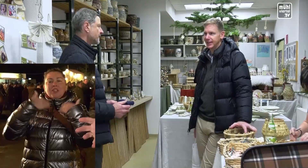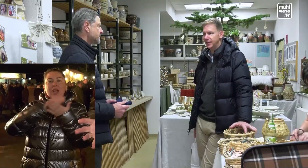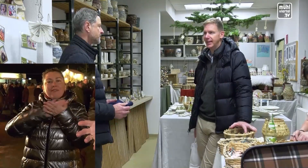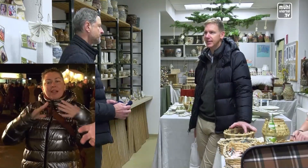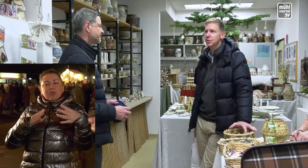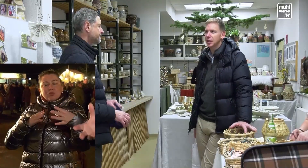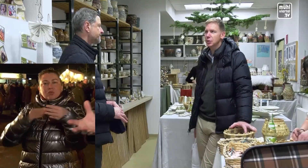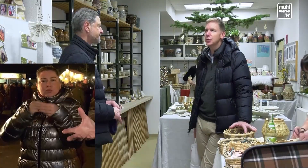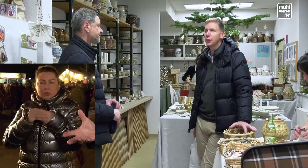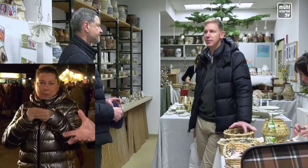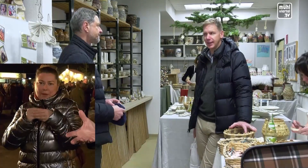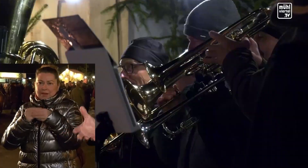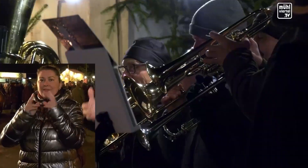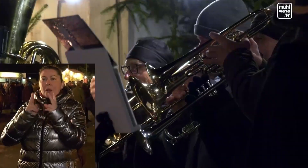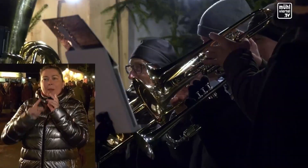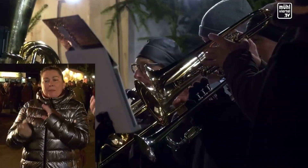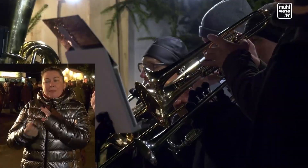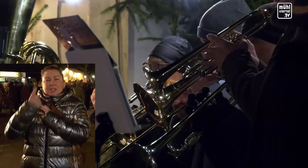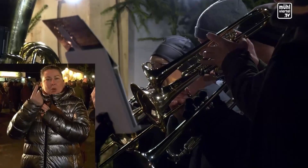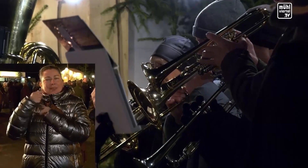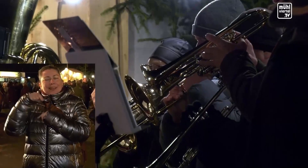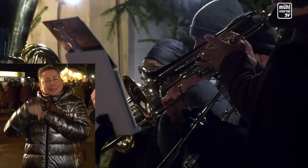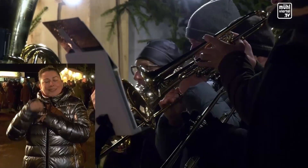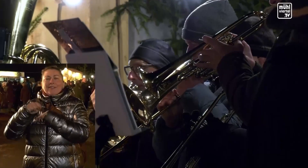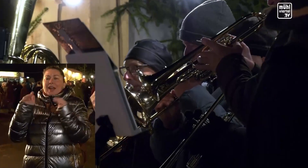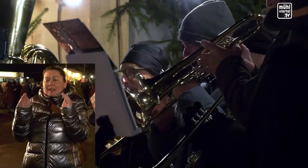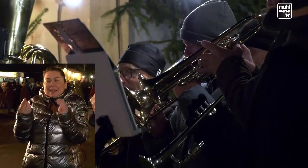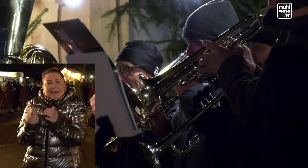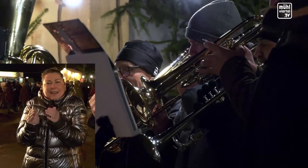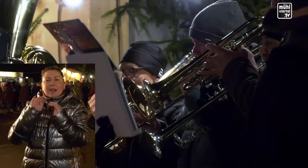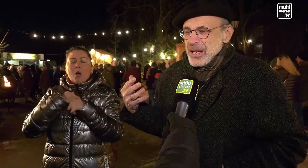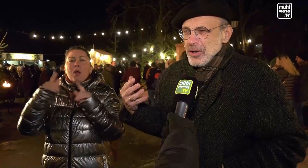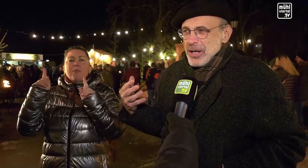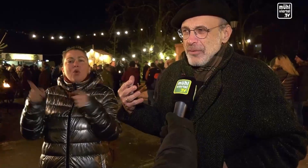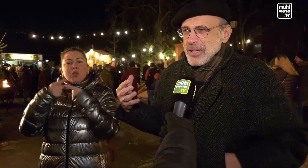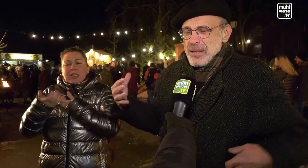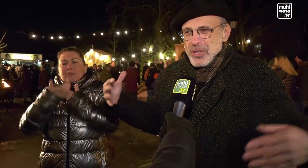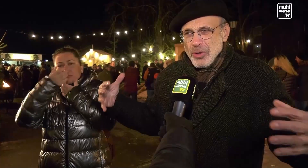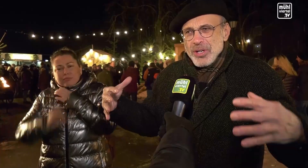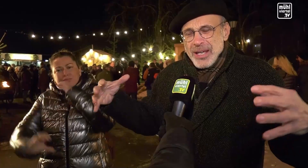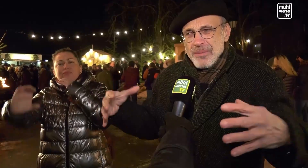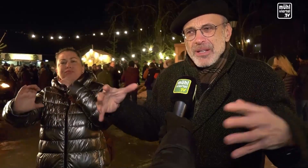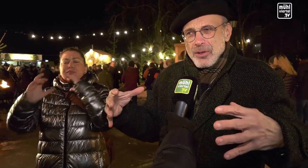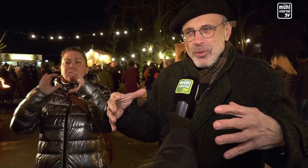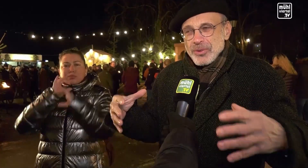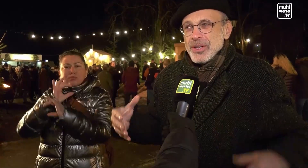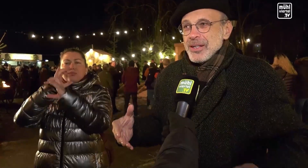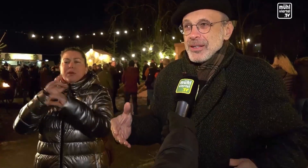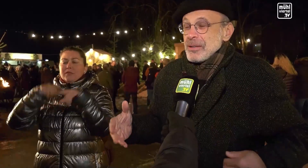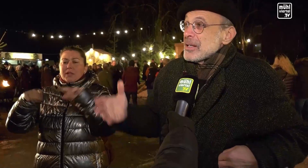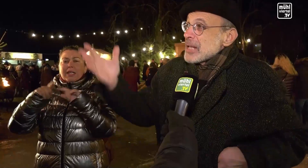auch besonders, weil er auch vielleicht so klein ist und weil die Musik so echt ist und alles auch auf eine sehr persönliche Ebene